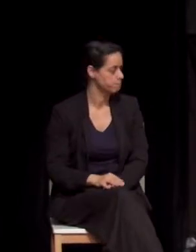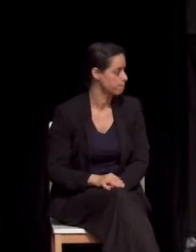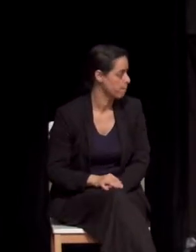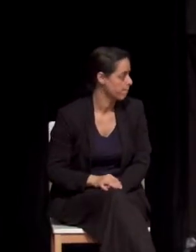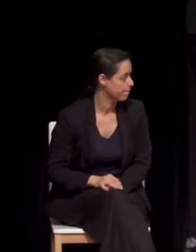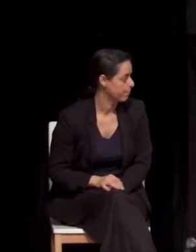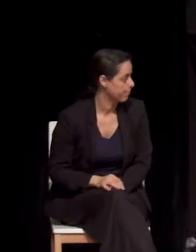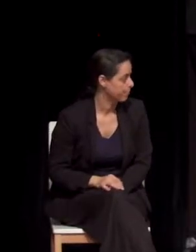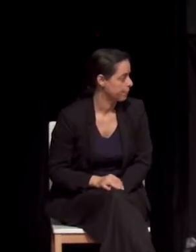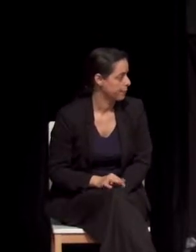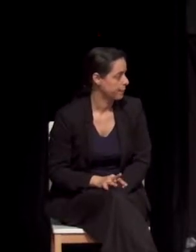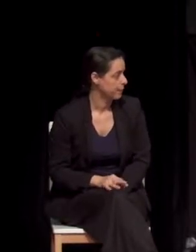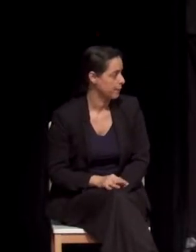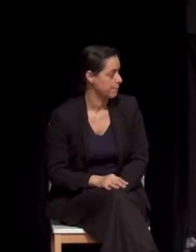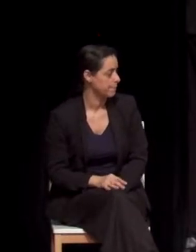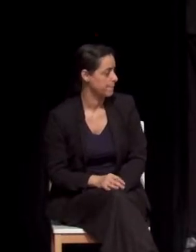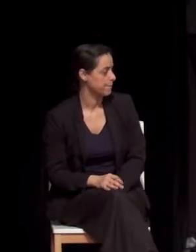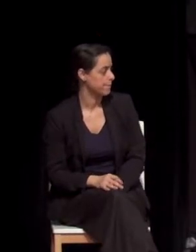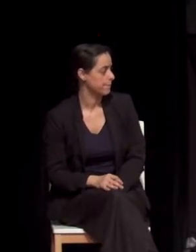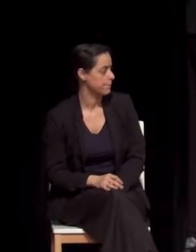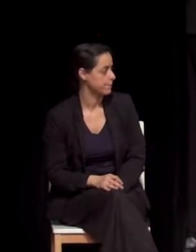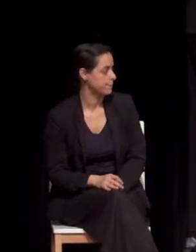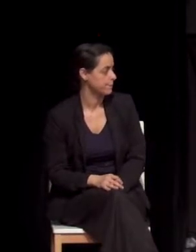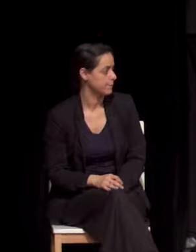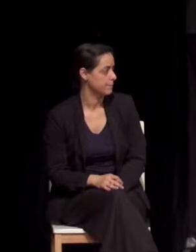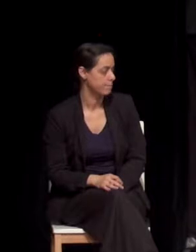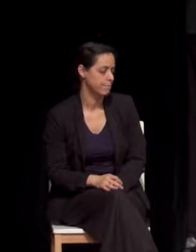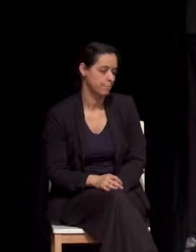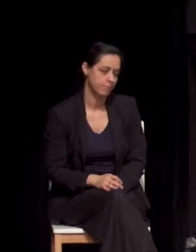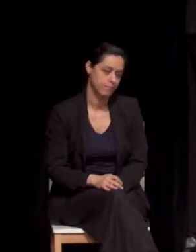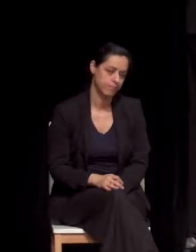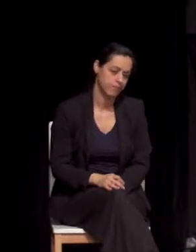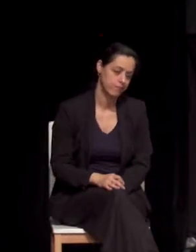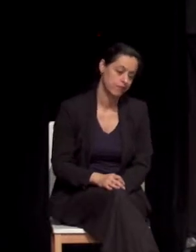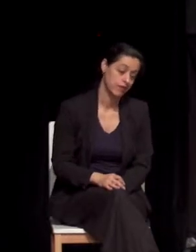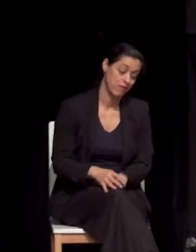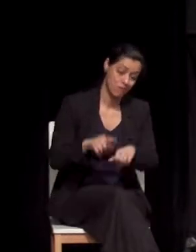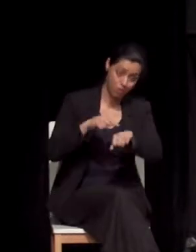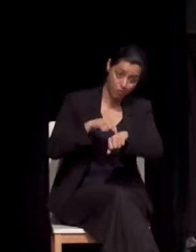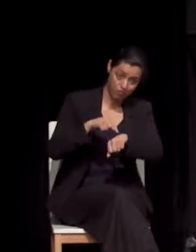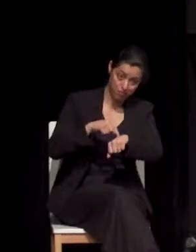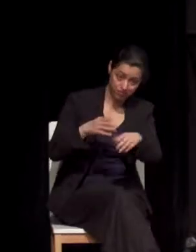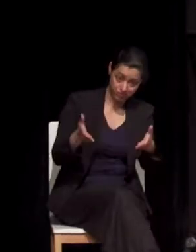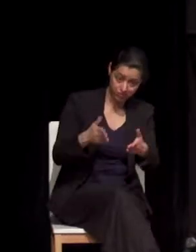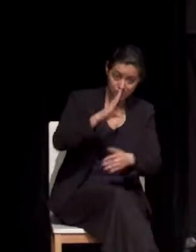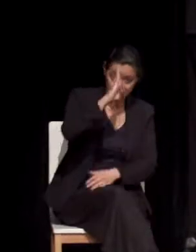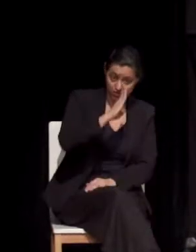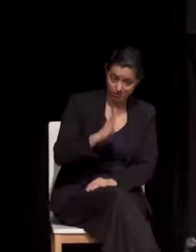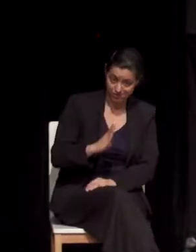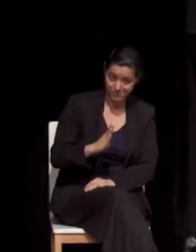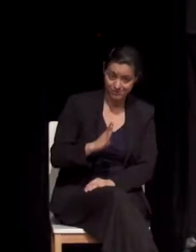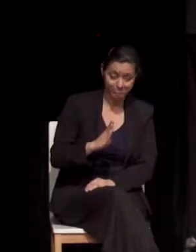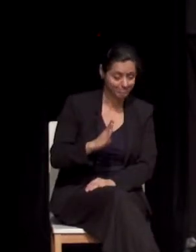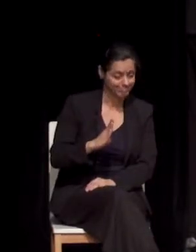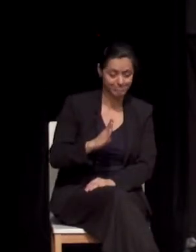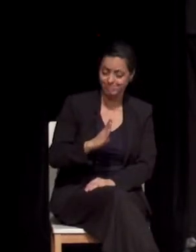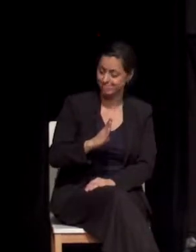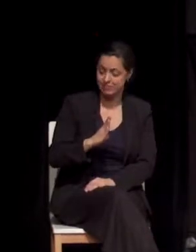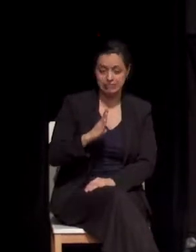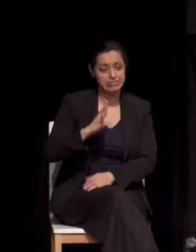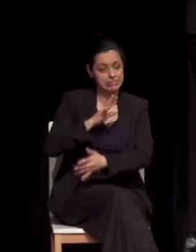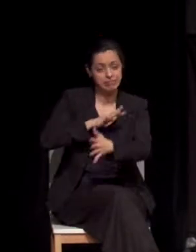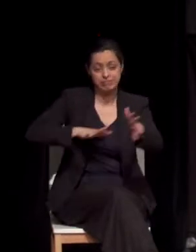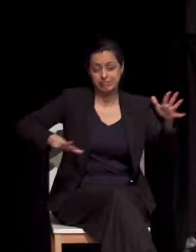Esse momento é um momento de caos, né? E o caos é necessário para que haja mudanças.